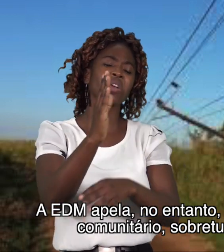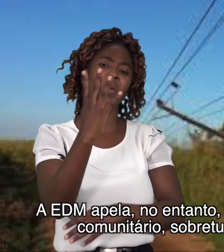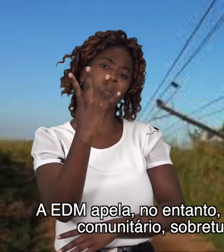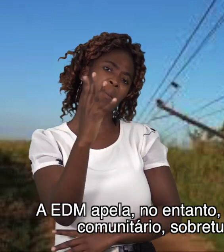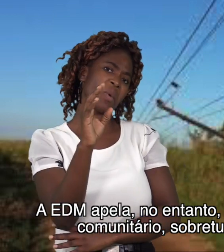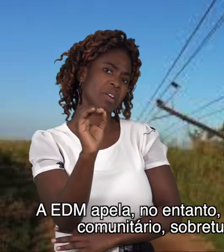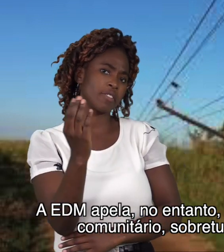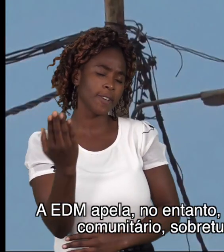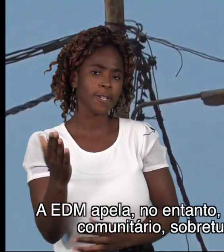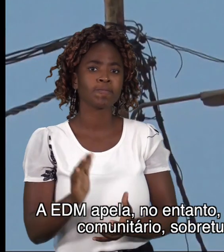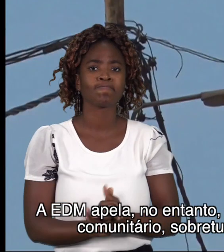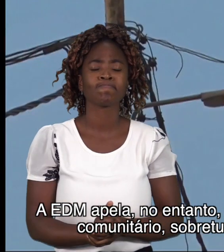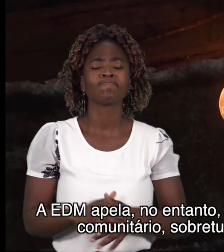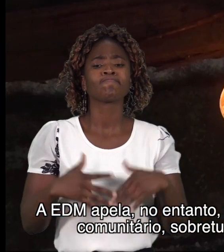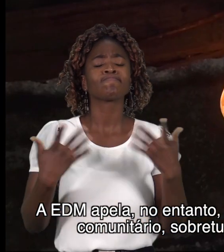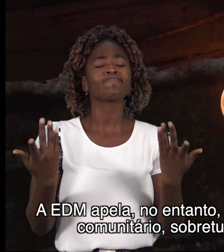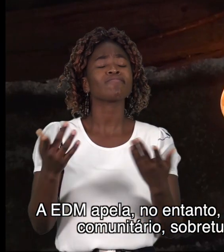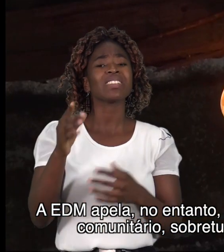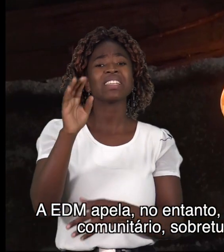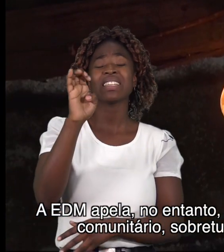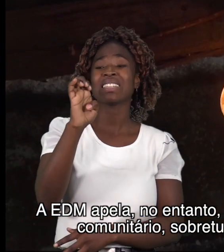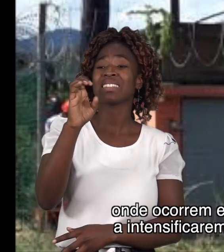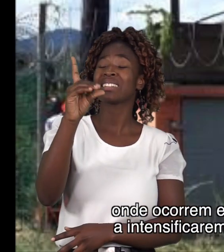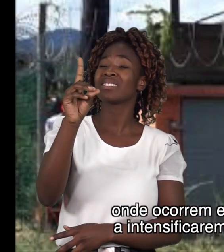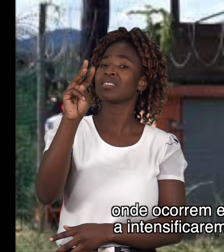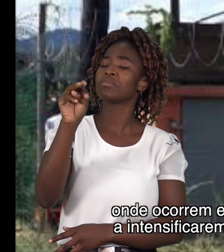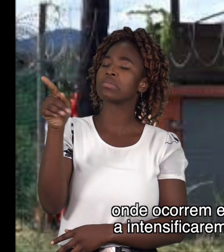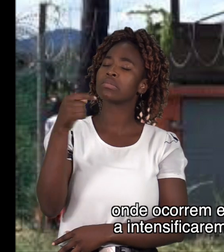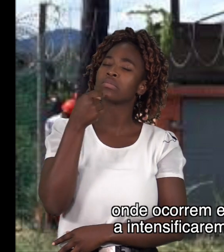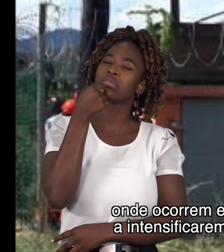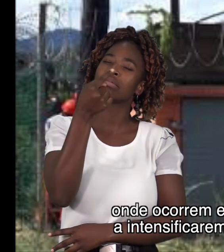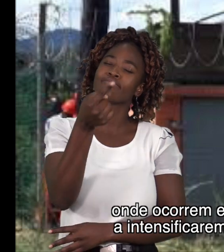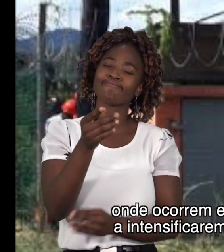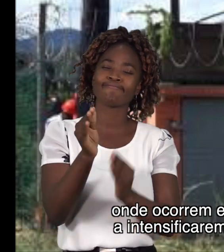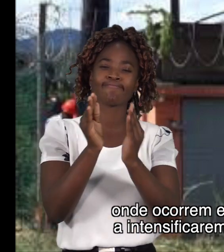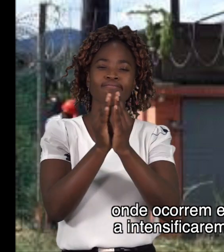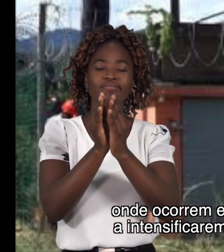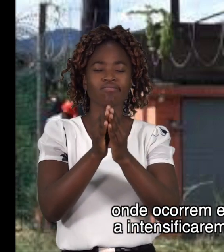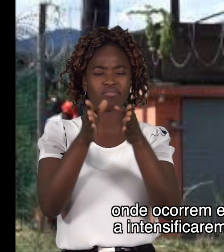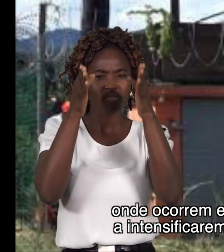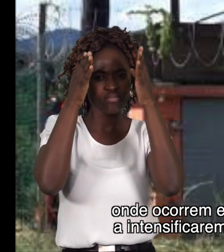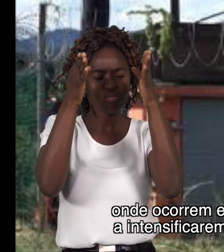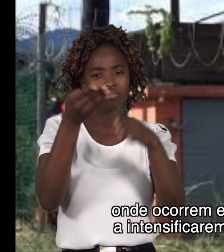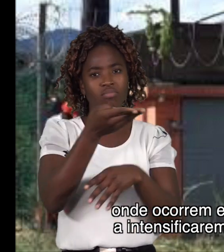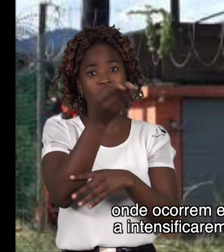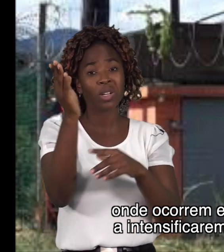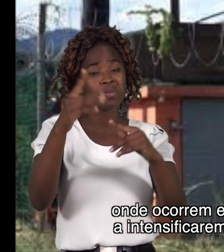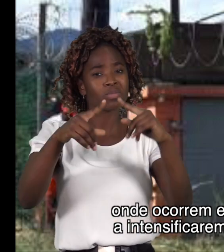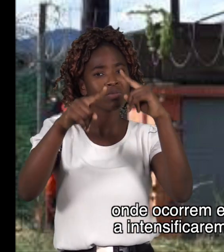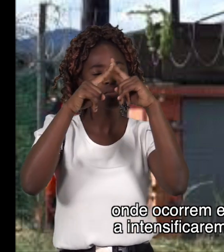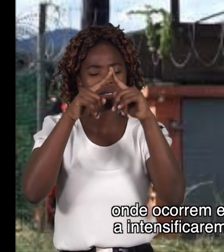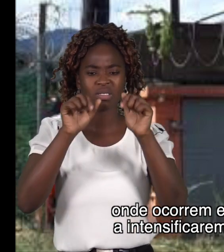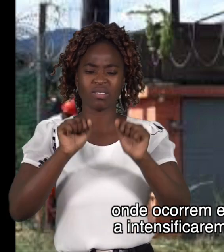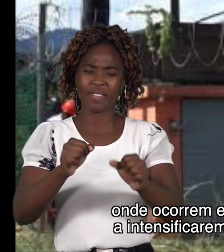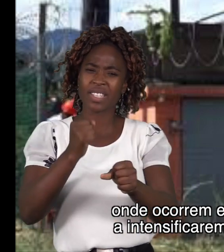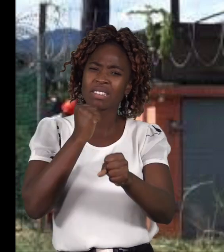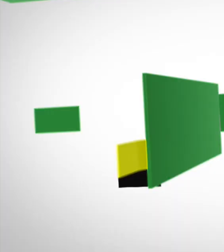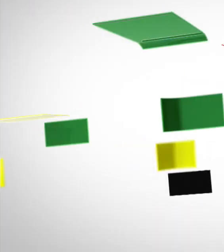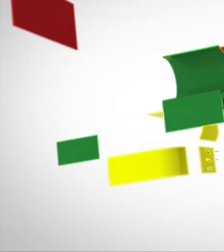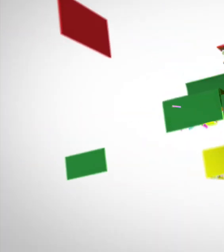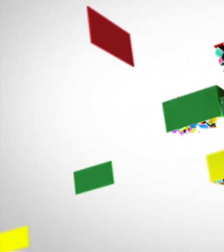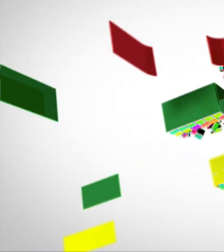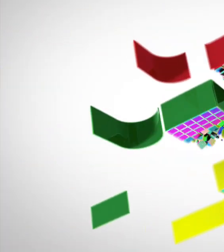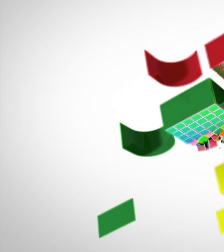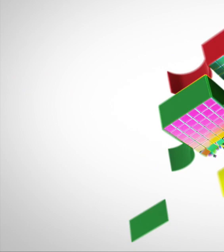comunitário, sobretudo das zonas periféricas onde ocorrem essas vandalizações, a intensificarem a sua fiscalização.